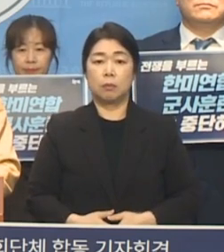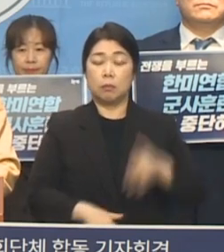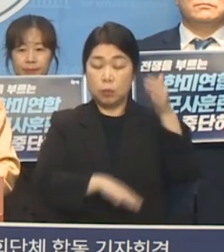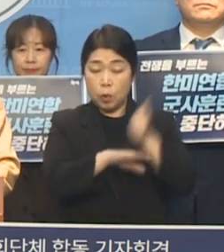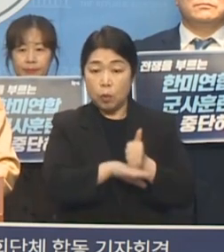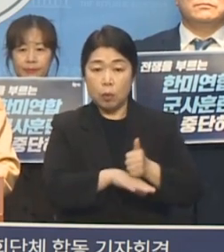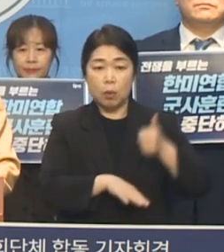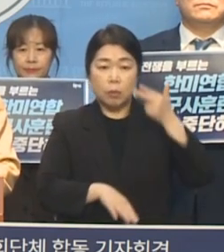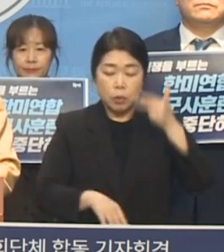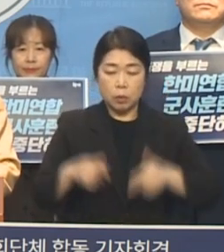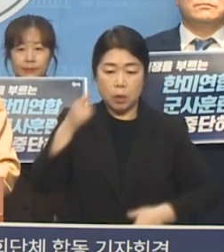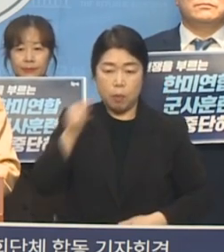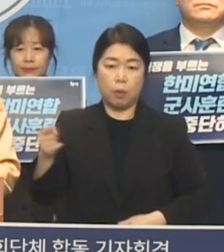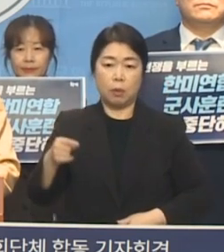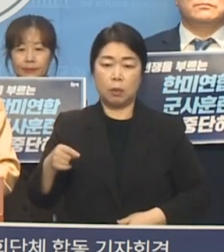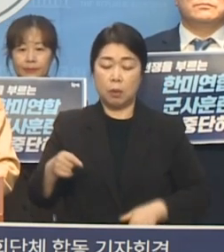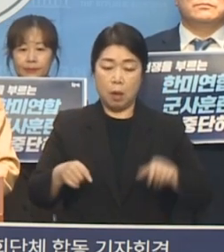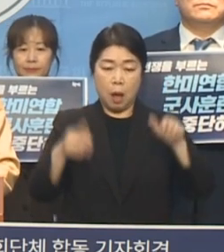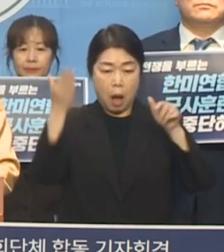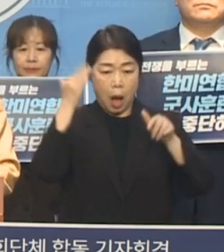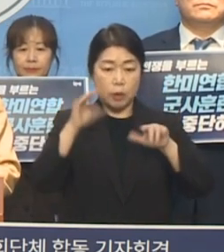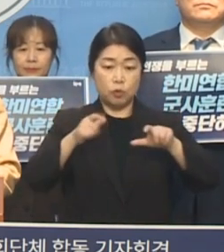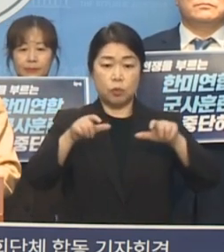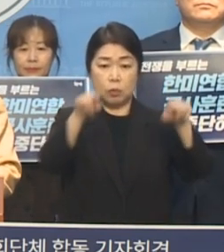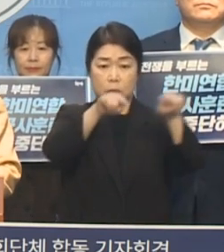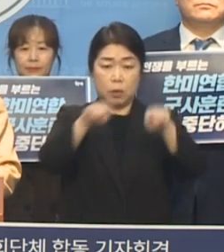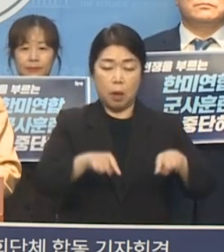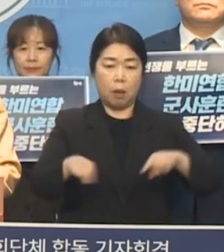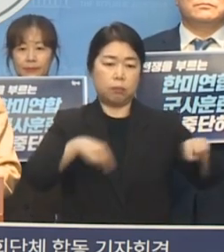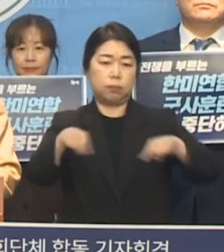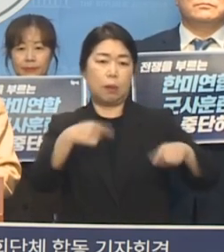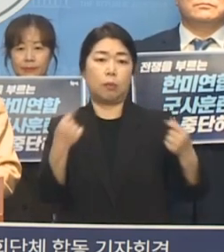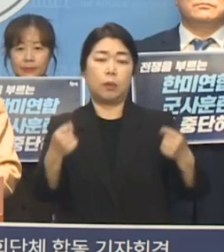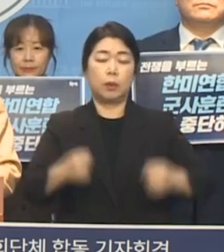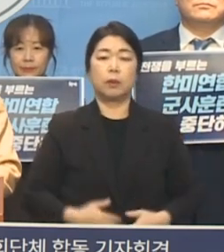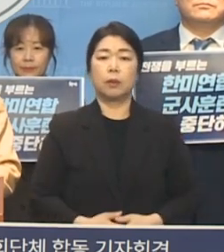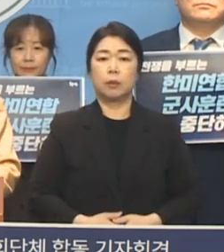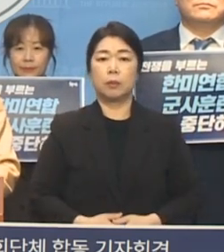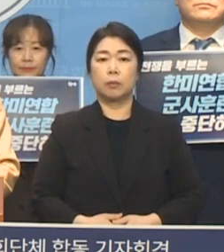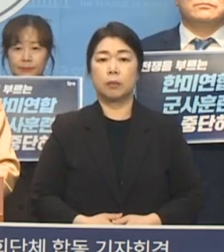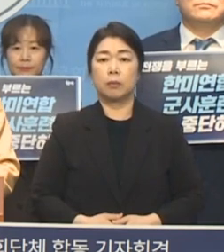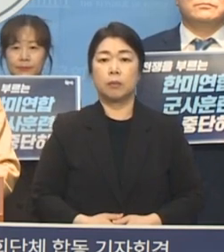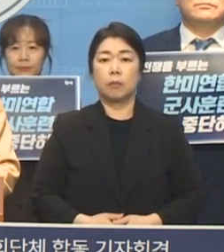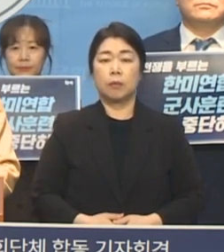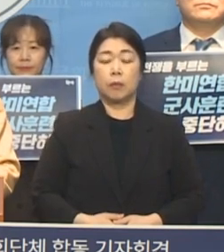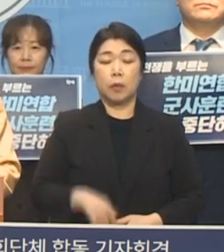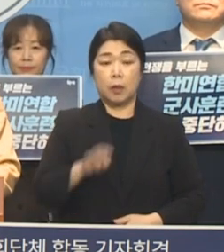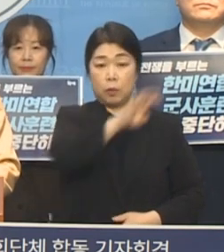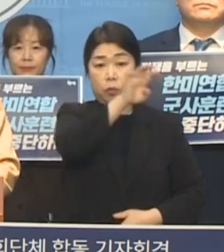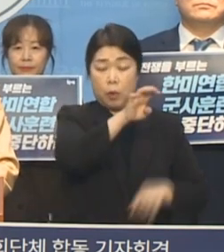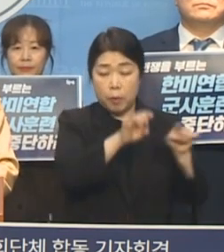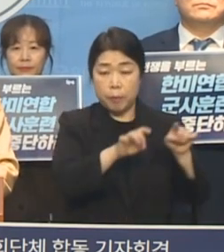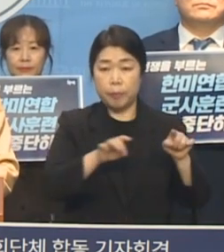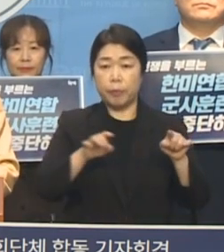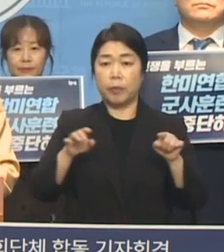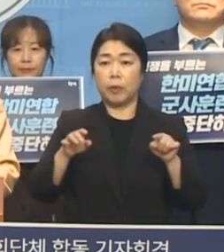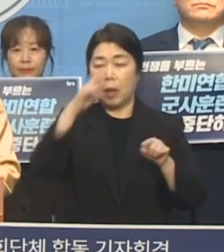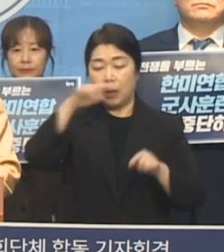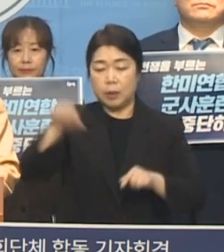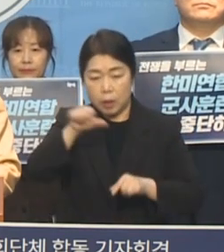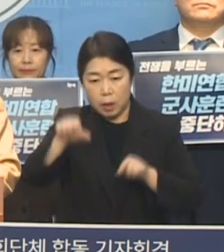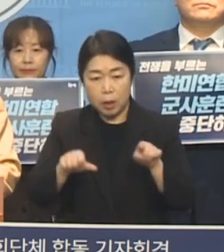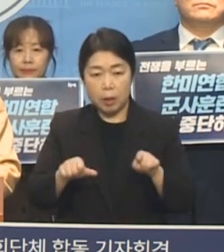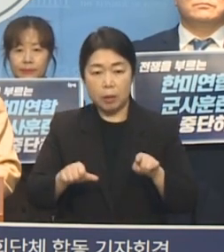있습니다. 제2의 한국 전쟁은 세계대전의 도화선이 될 것입니다. 유라시아 대륙 전체와 태평양